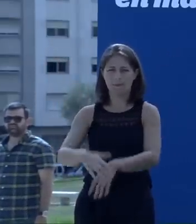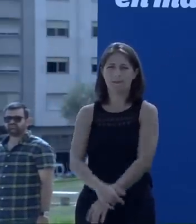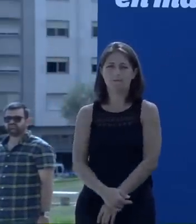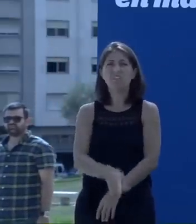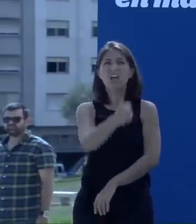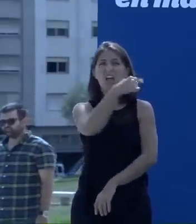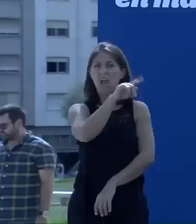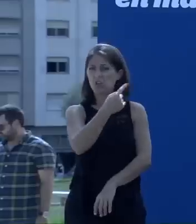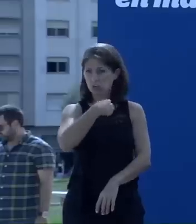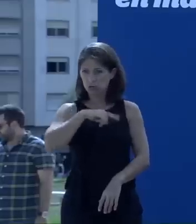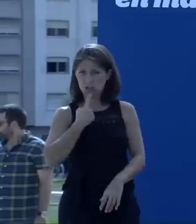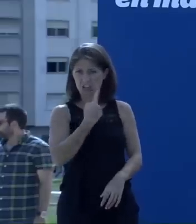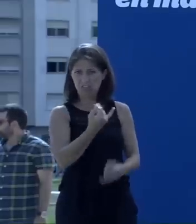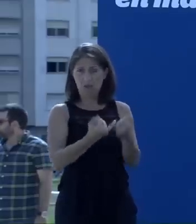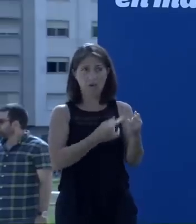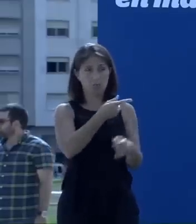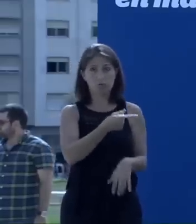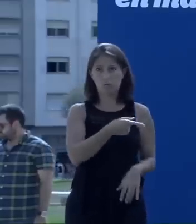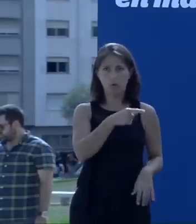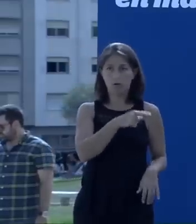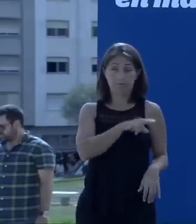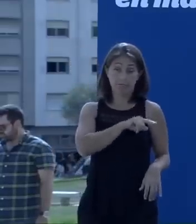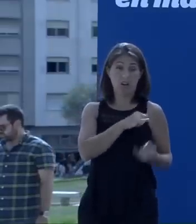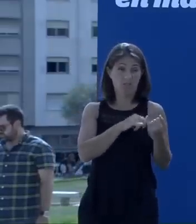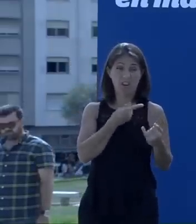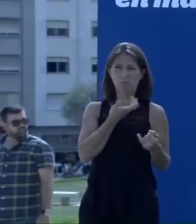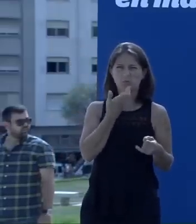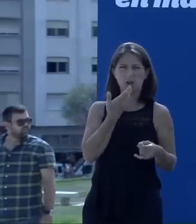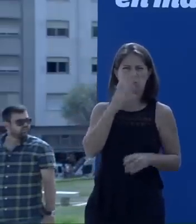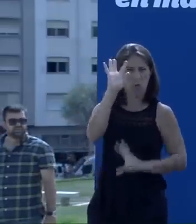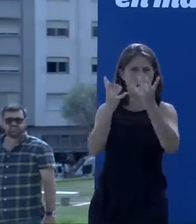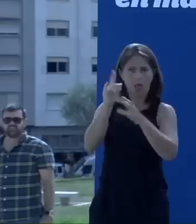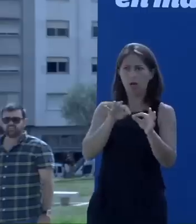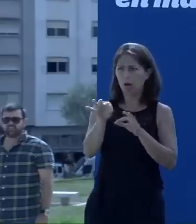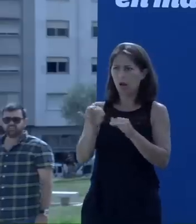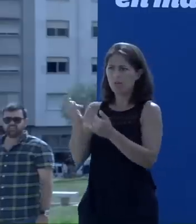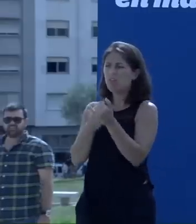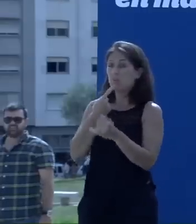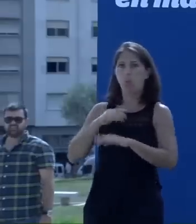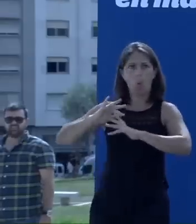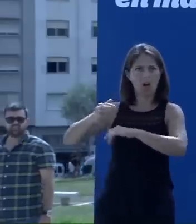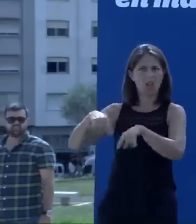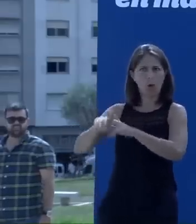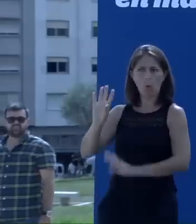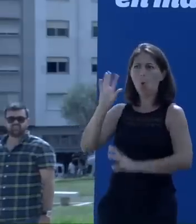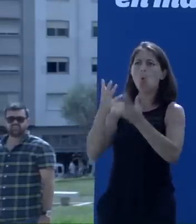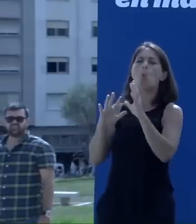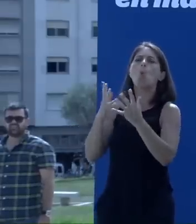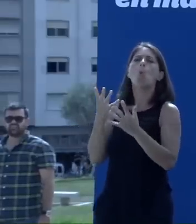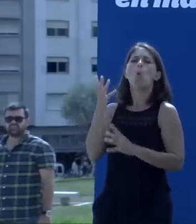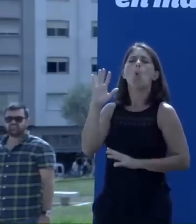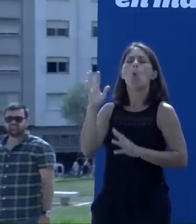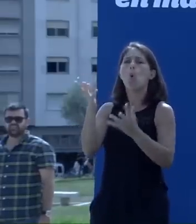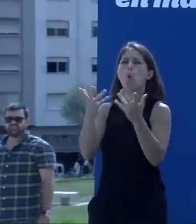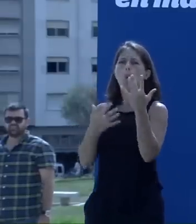Dixeron de nós, aqueles cuxa moral se mide en hectáreas de monte queimado, que se da Marea só venden fume. Por